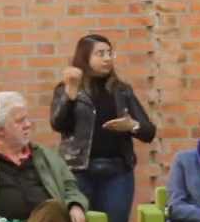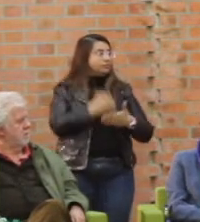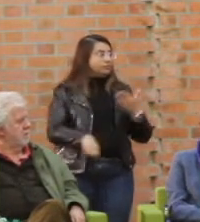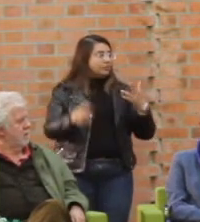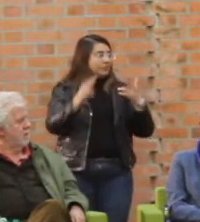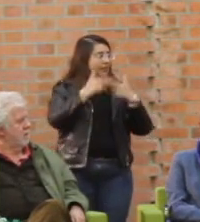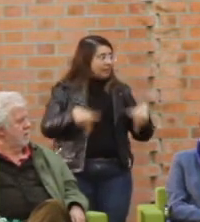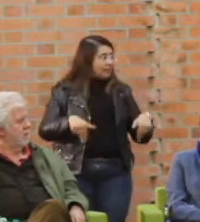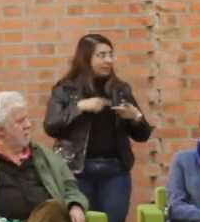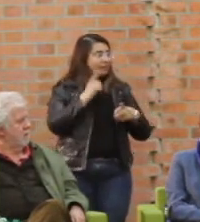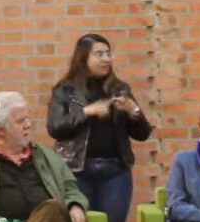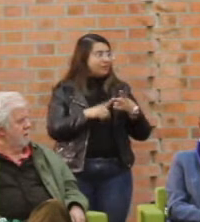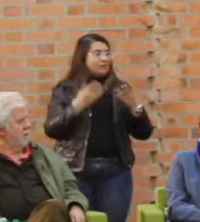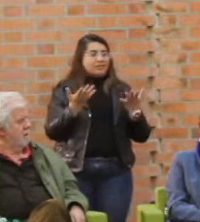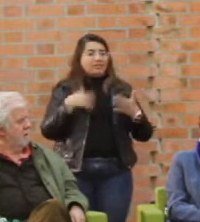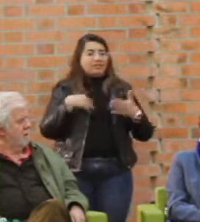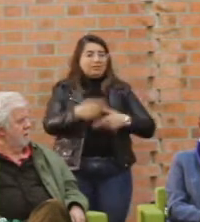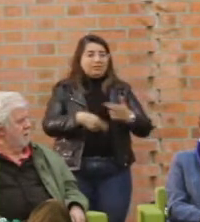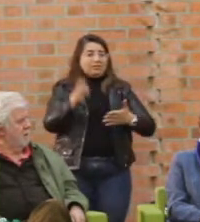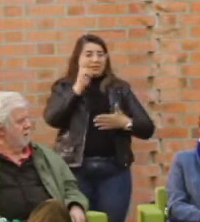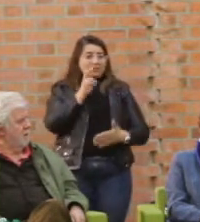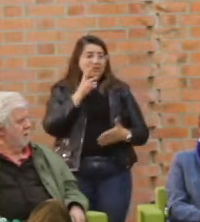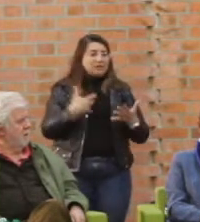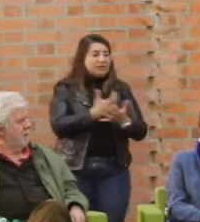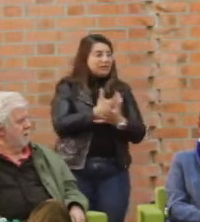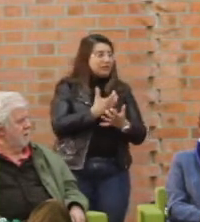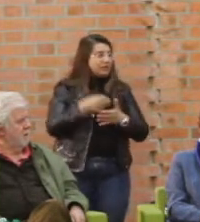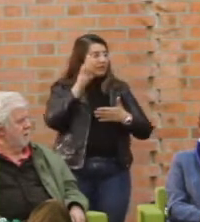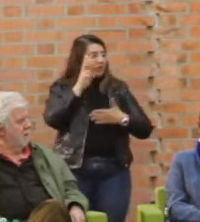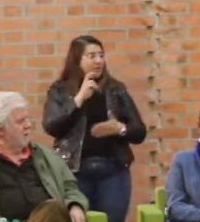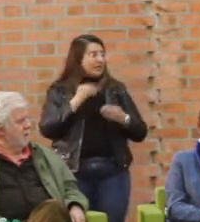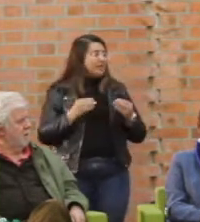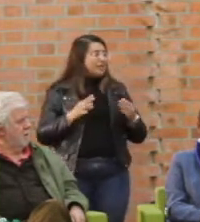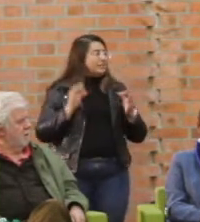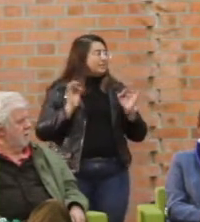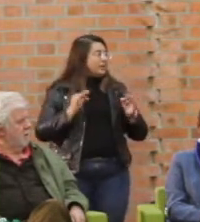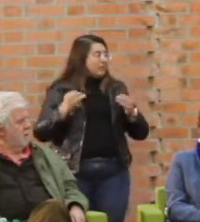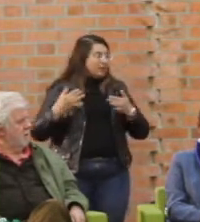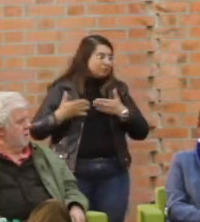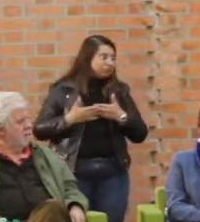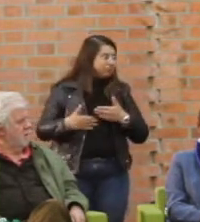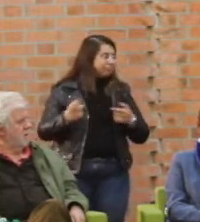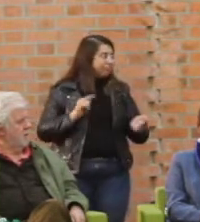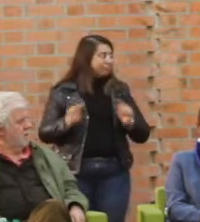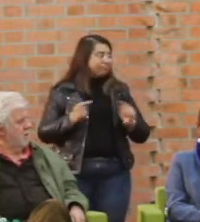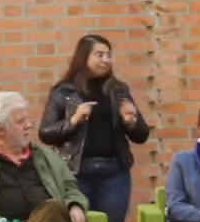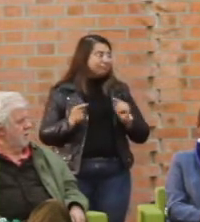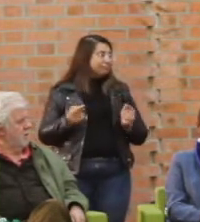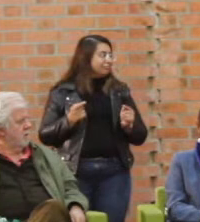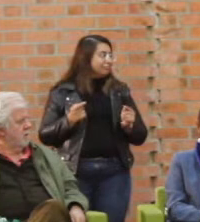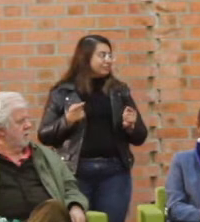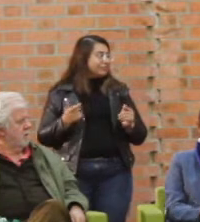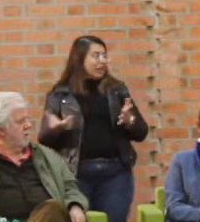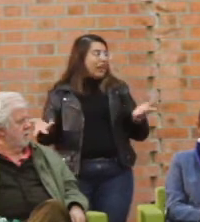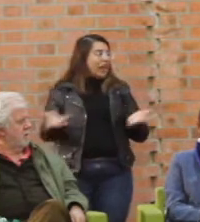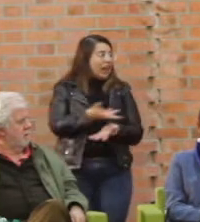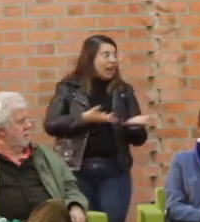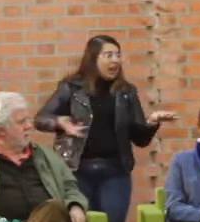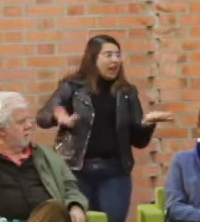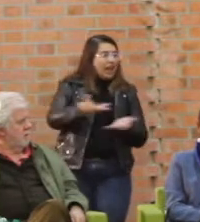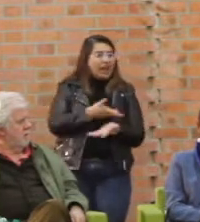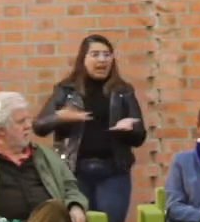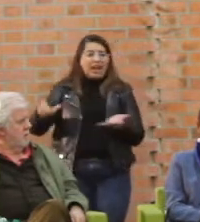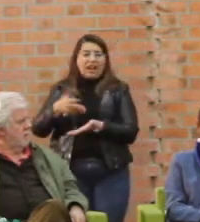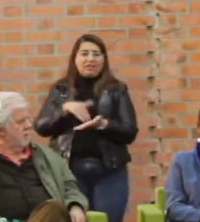de género y hablar de ciencias sexuales y de género siempre va a ser como una una conversación en